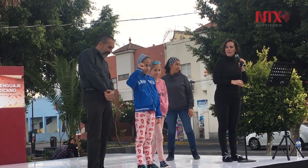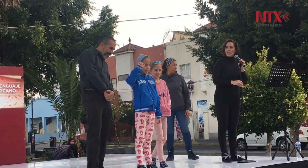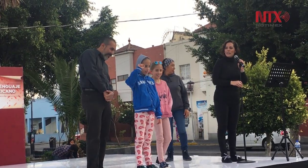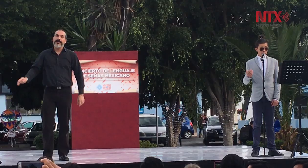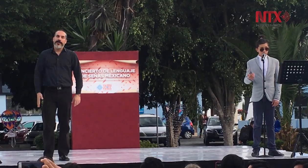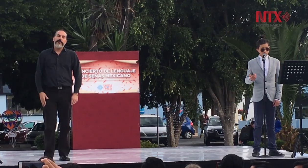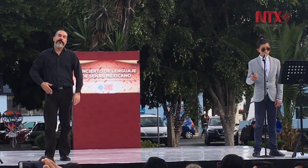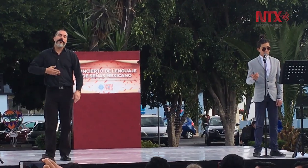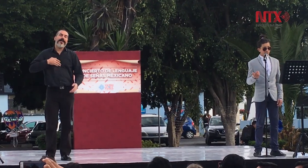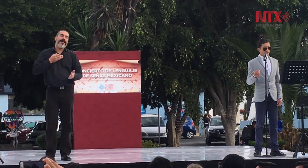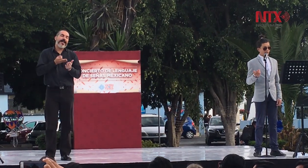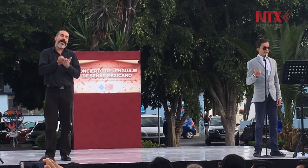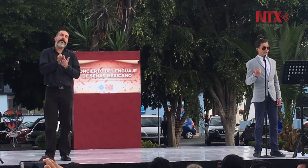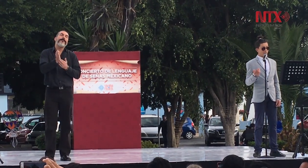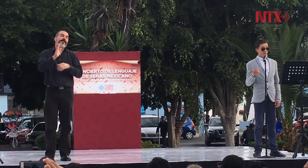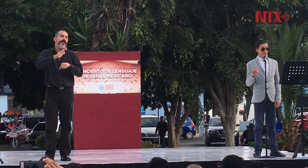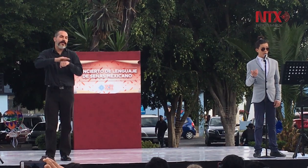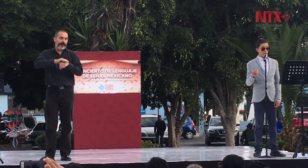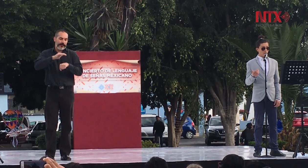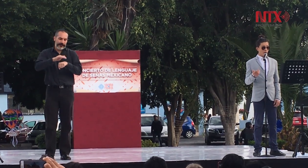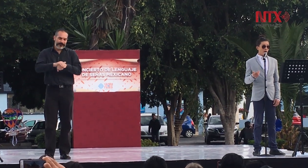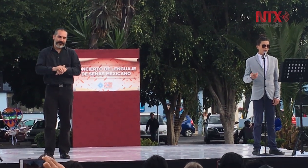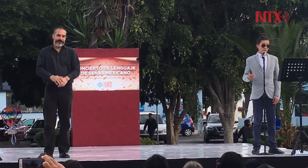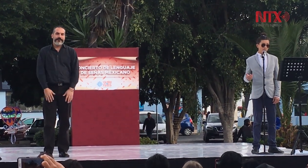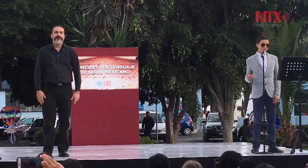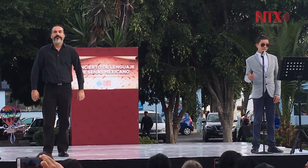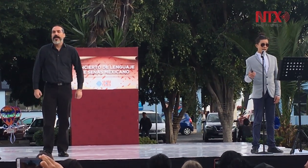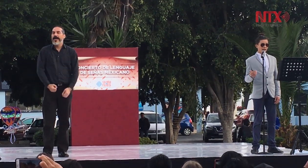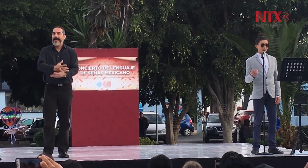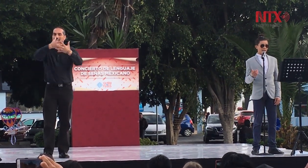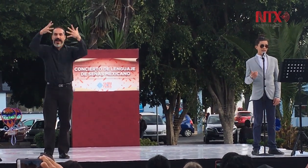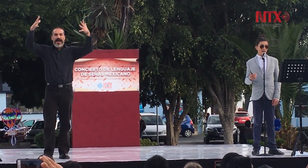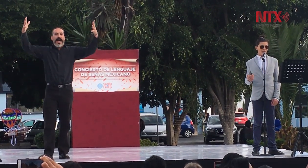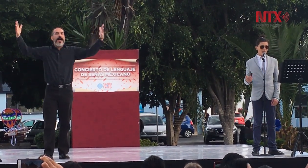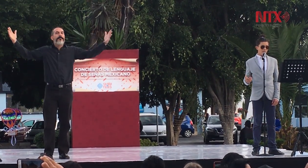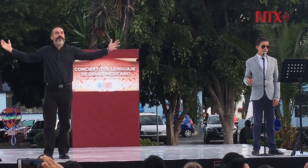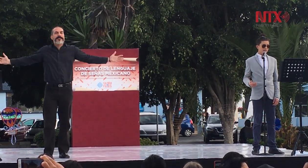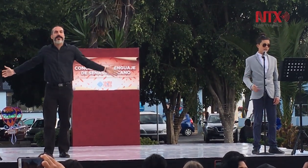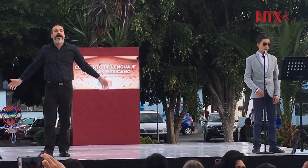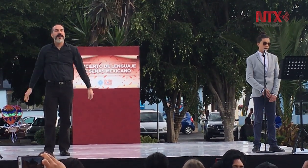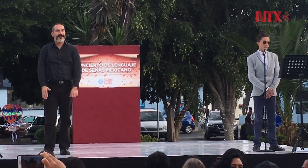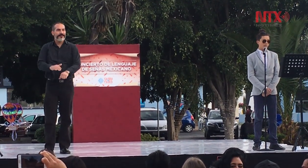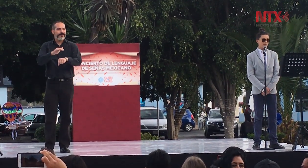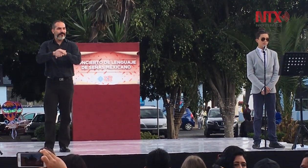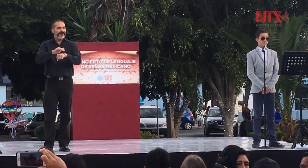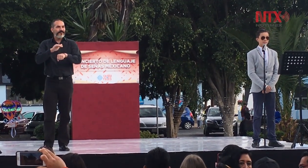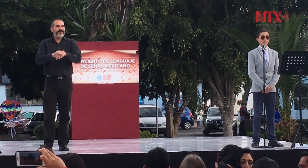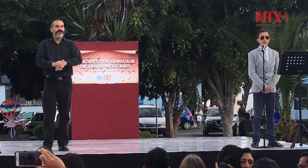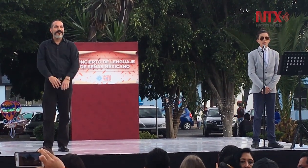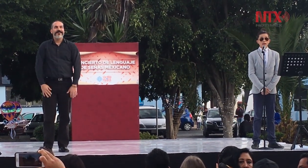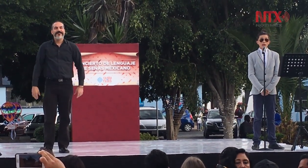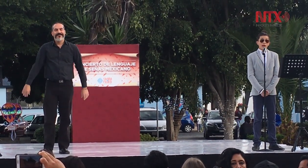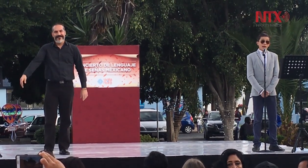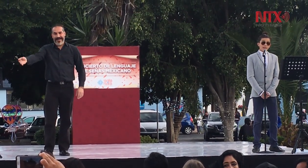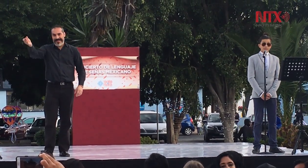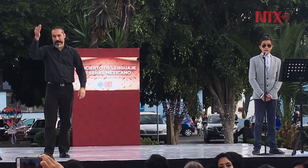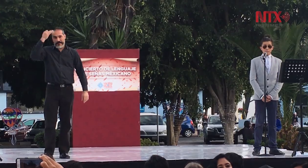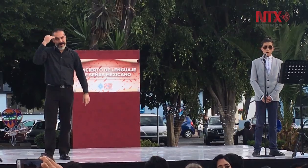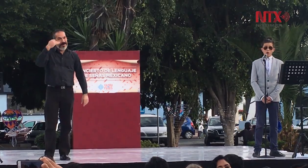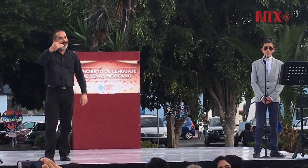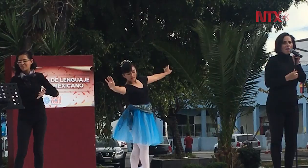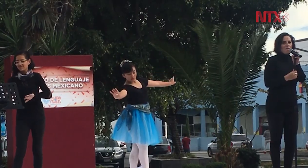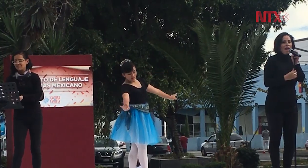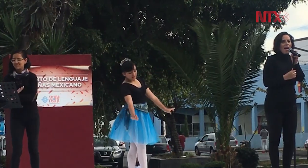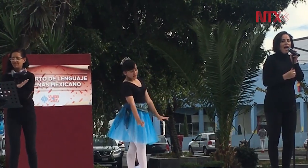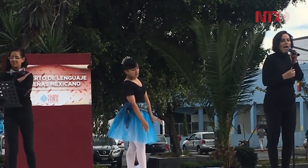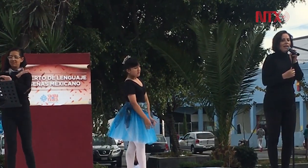El concierto de lengua de señas mexicana se volverá a llevar a cabo los días 3 y 4 de enero, a las 16 horas en el